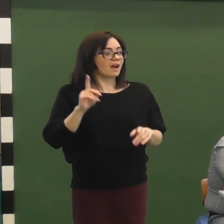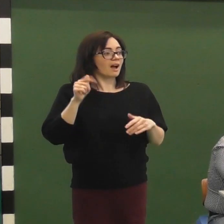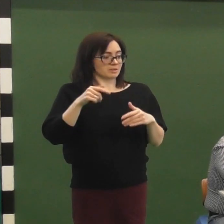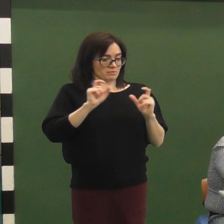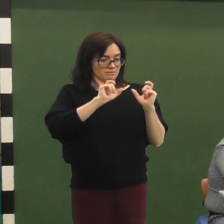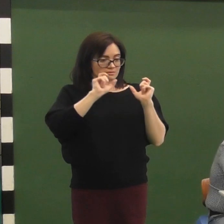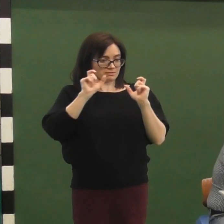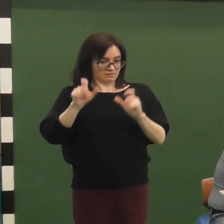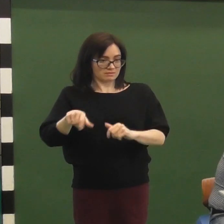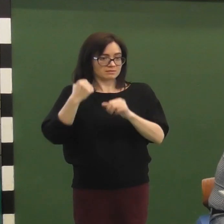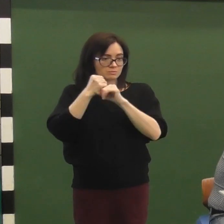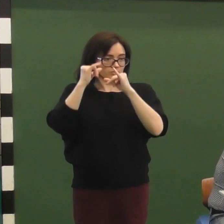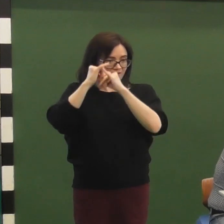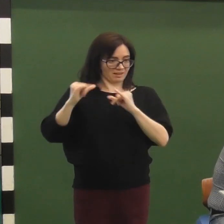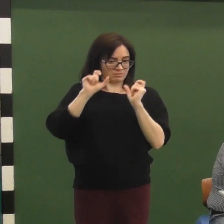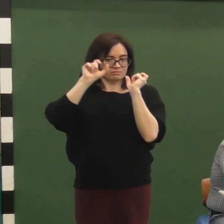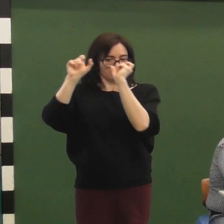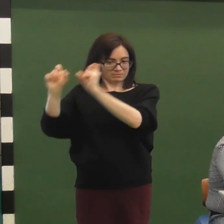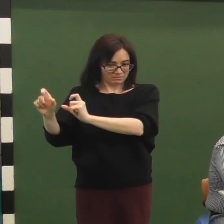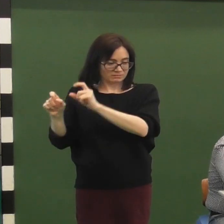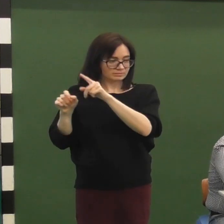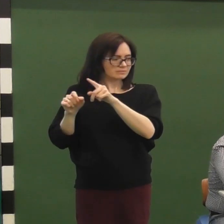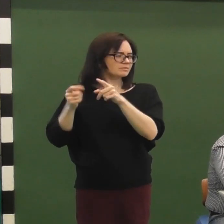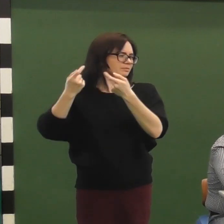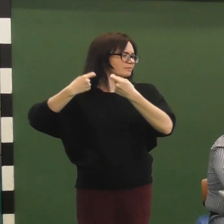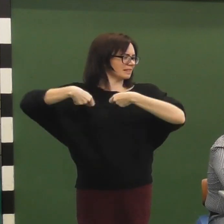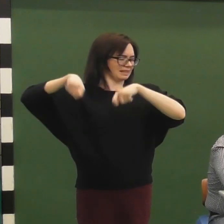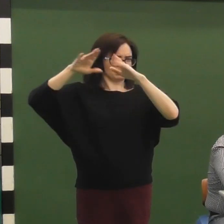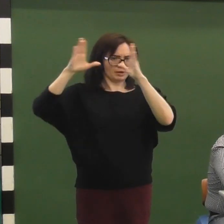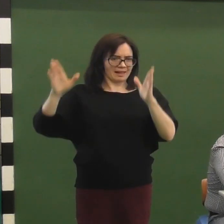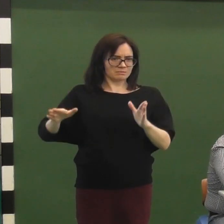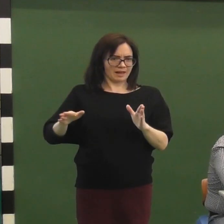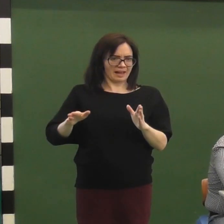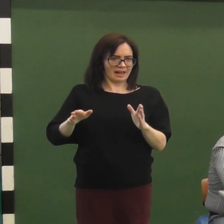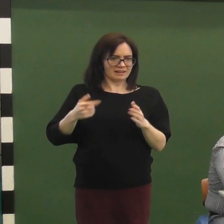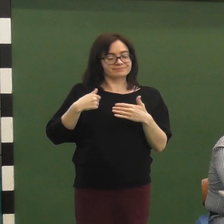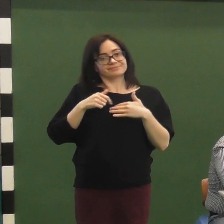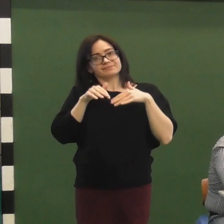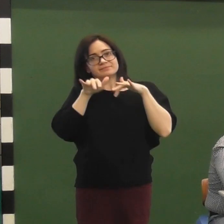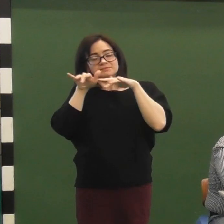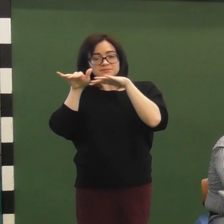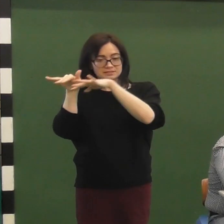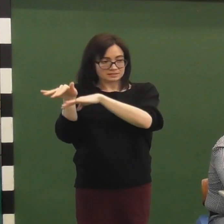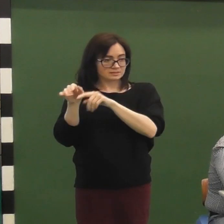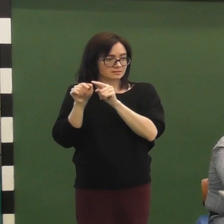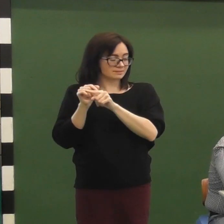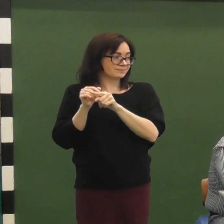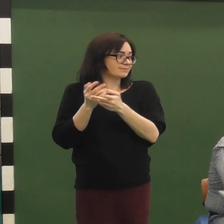megérkeztünk Auschwitzba, abban az épületben, ahol